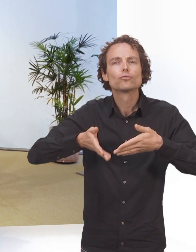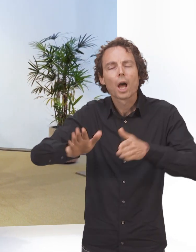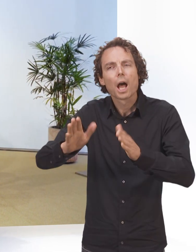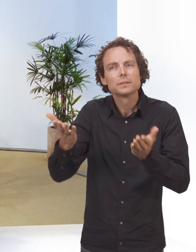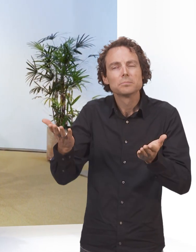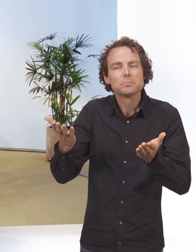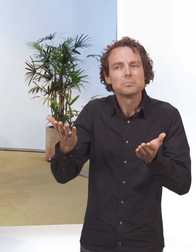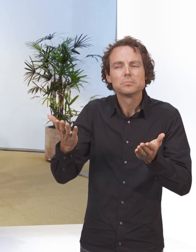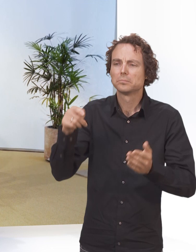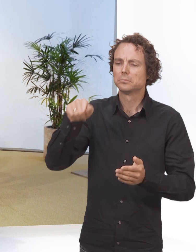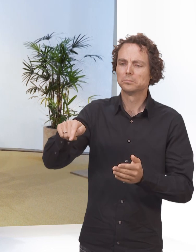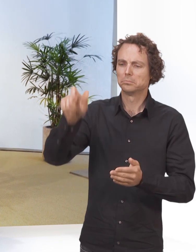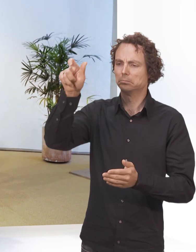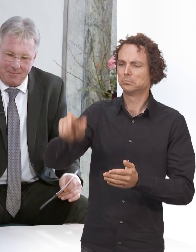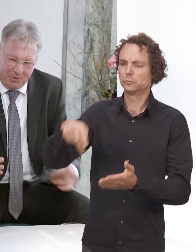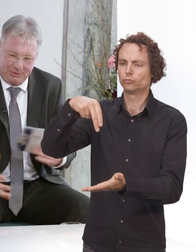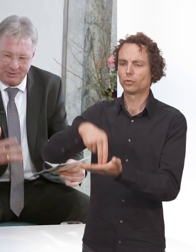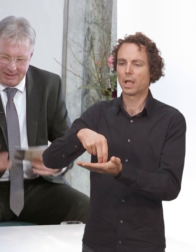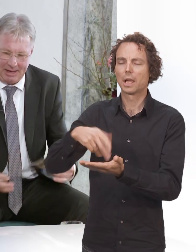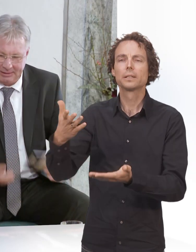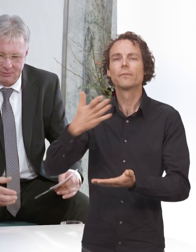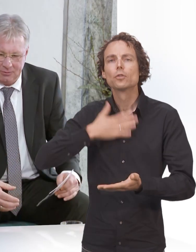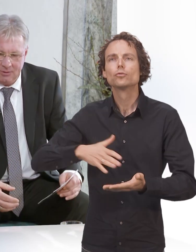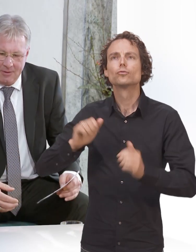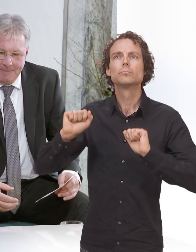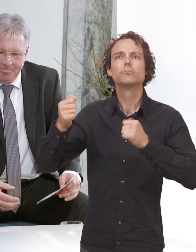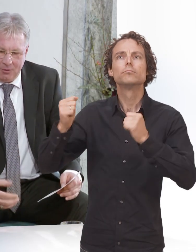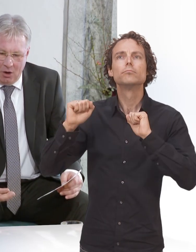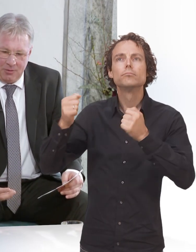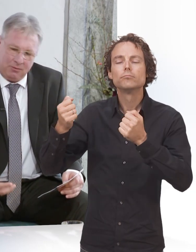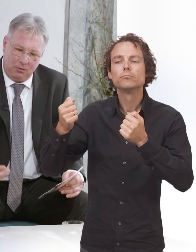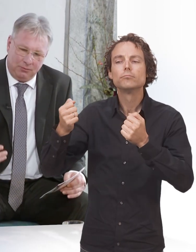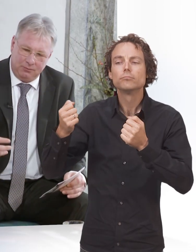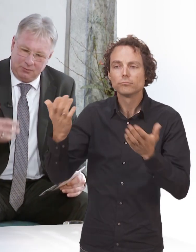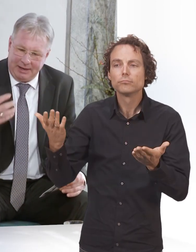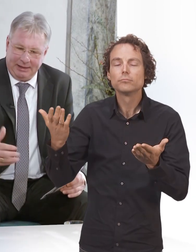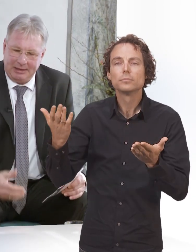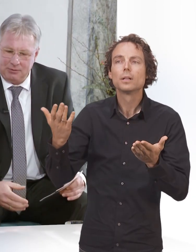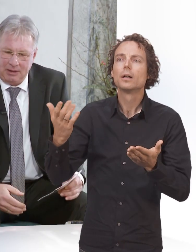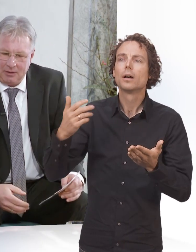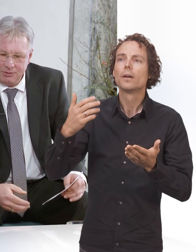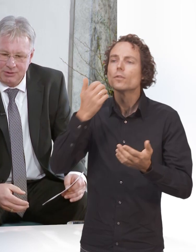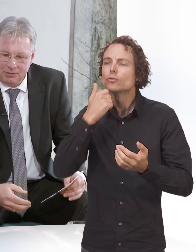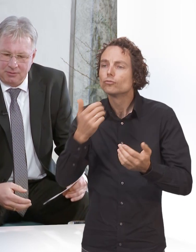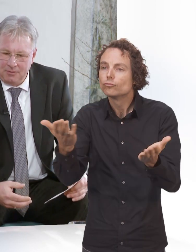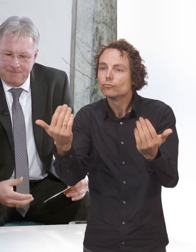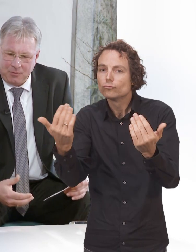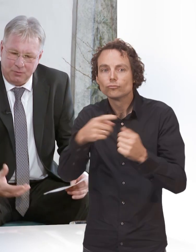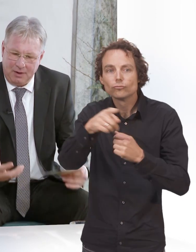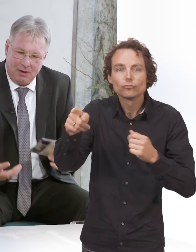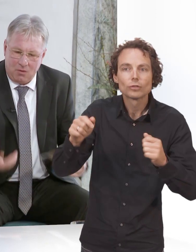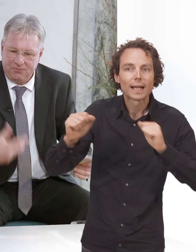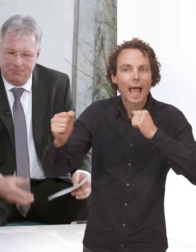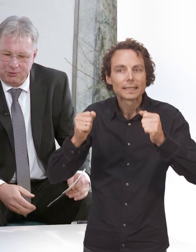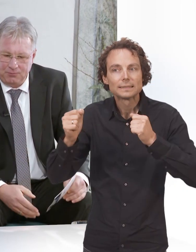Straße. Da steht einer und möchte in Aktion kommen und eine Reaktion heraus